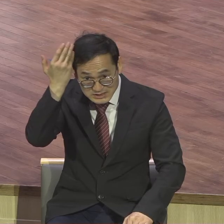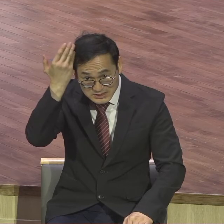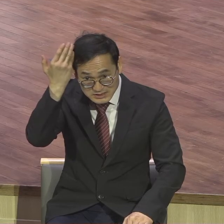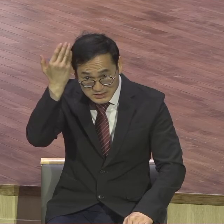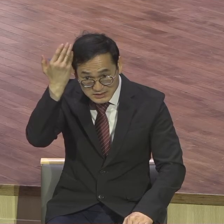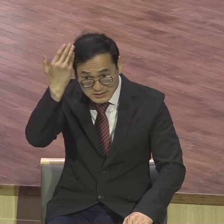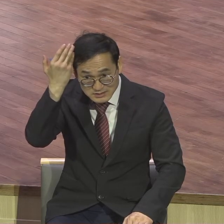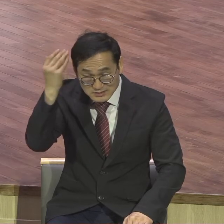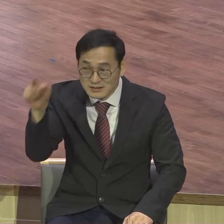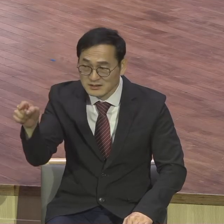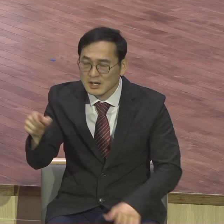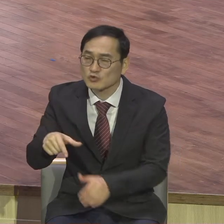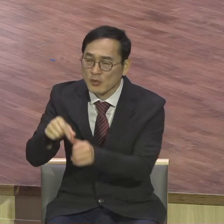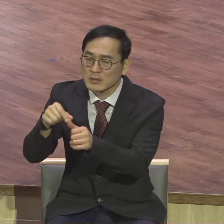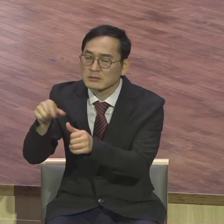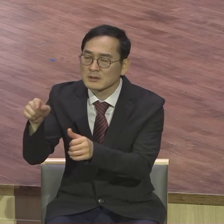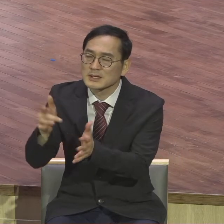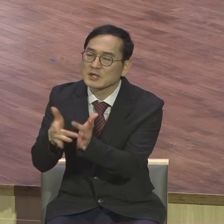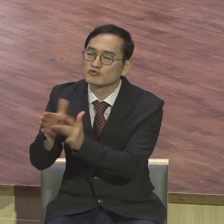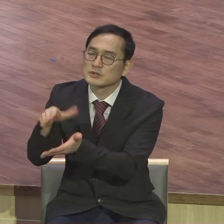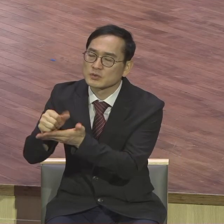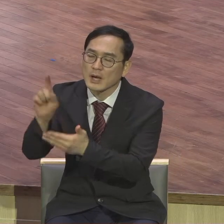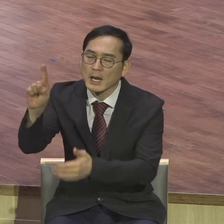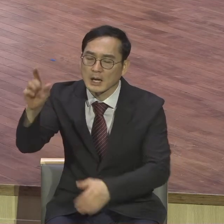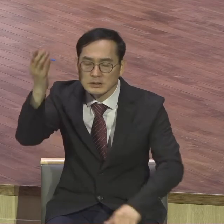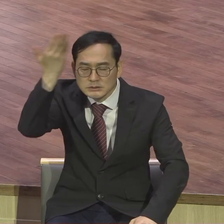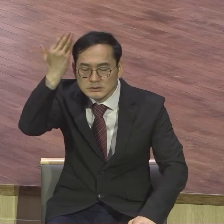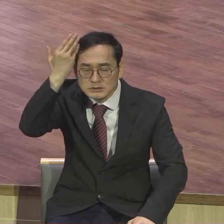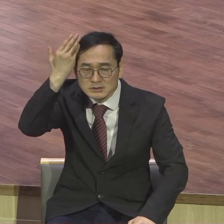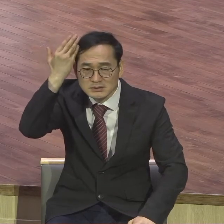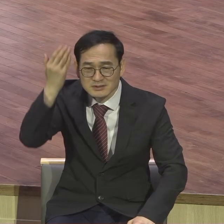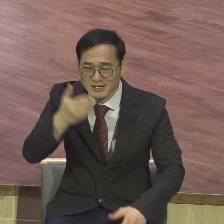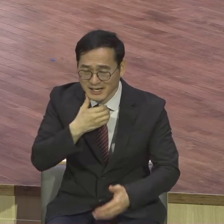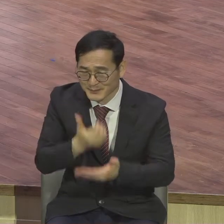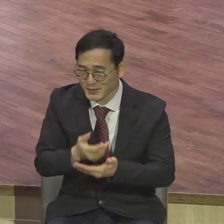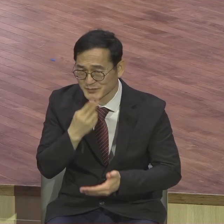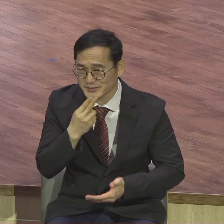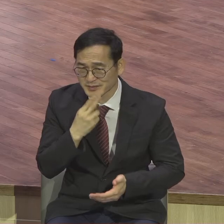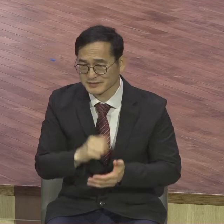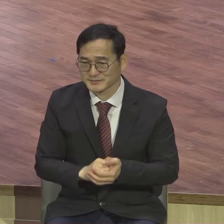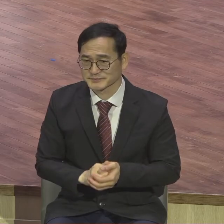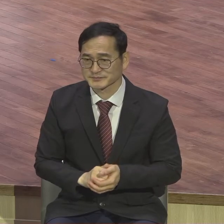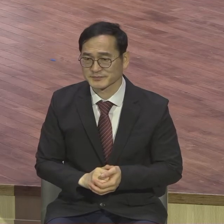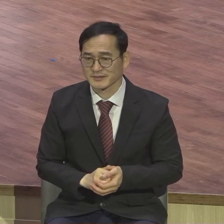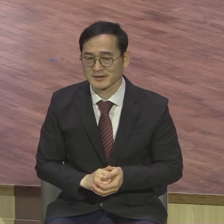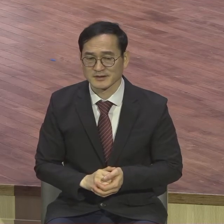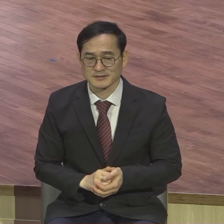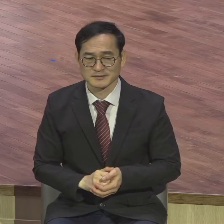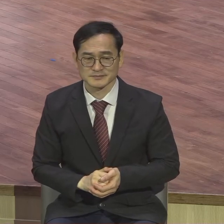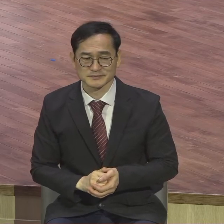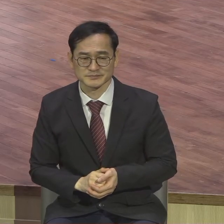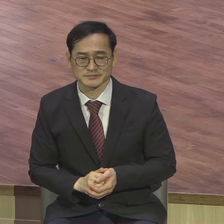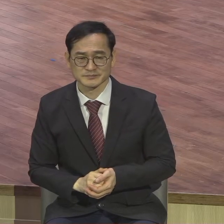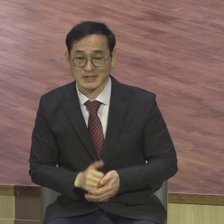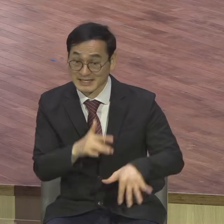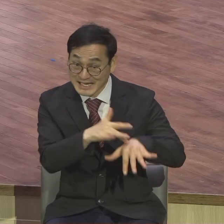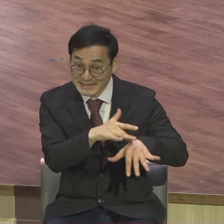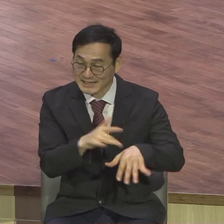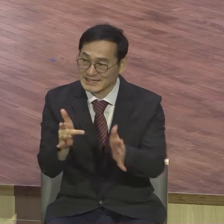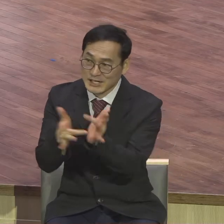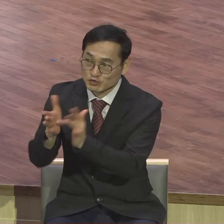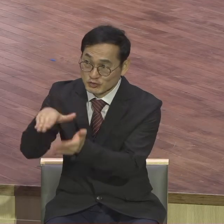감격 없어요. 평안은 없어요. 아는 것 가지고는 절대로 답 안 나와요. 그거는 사단도 더 잘